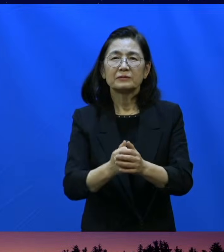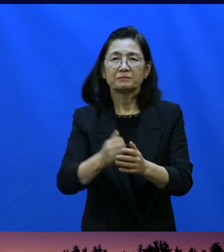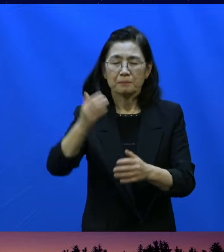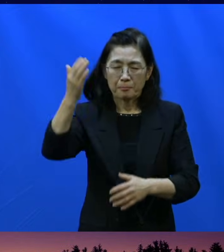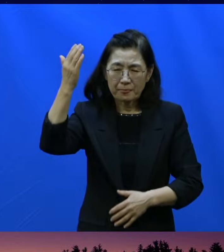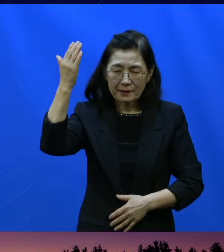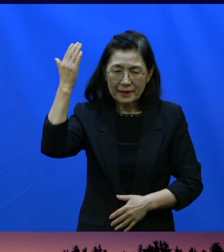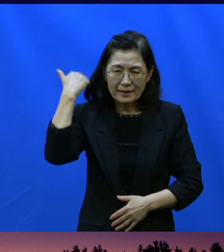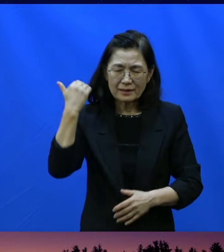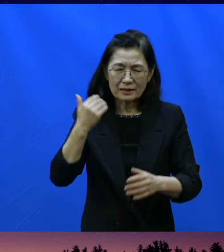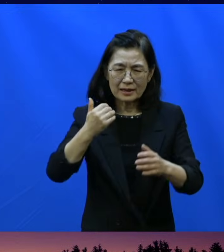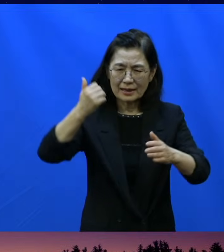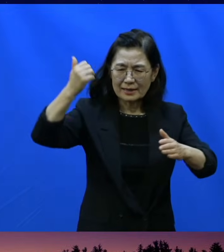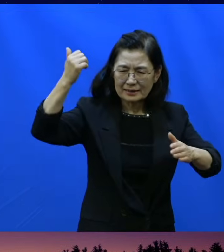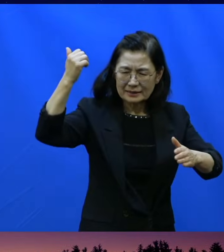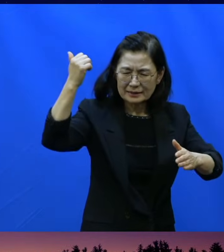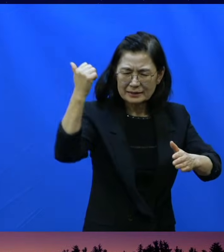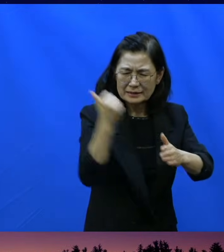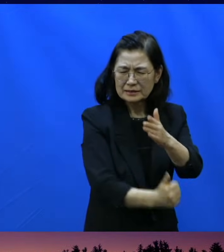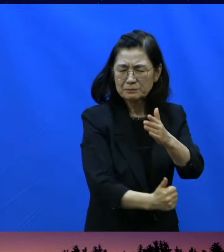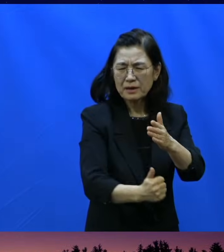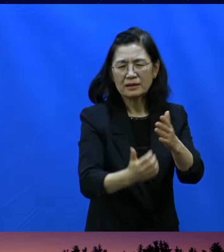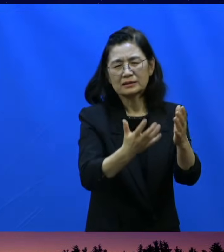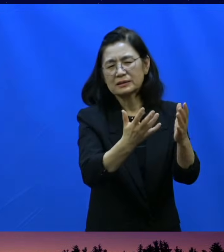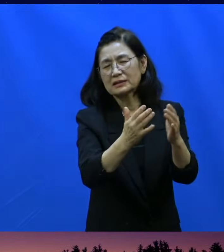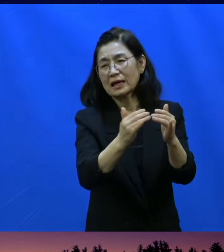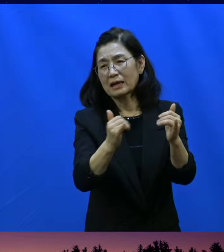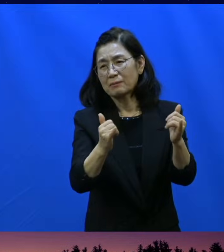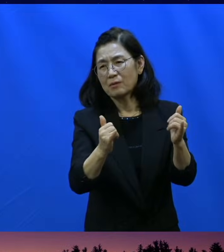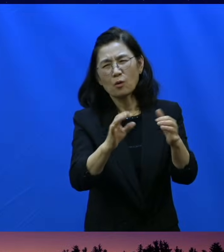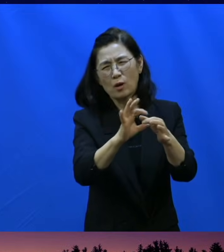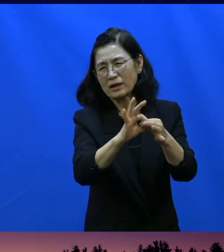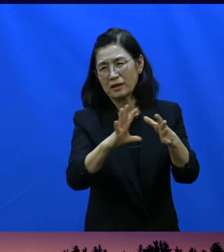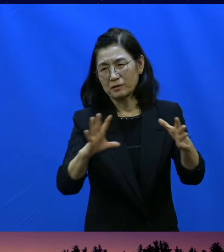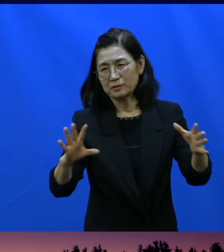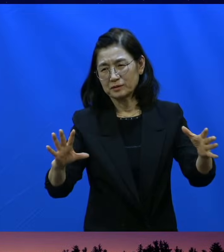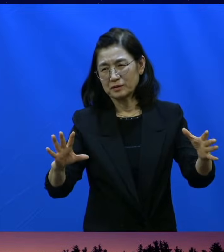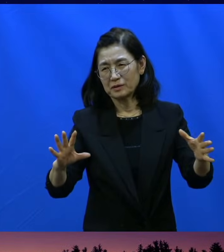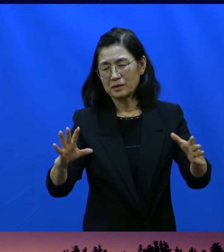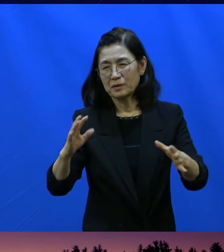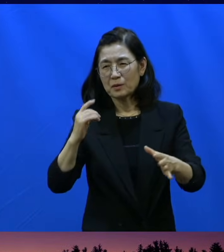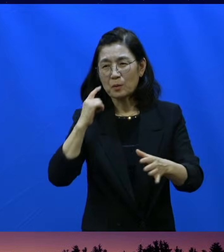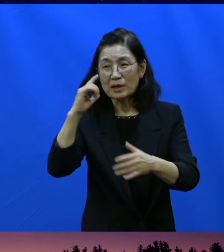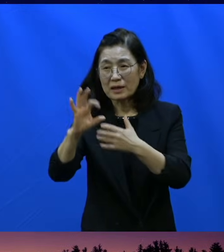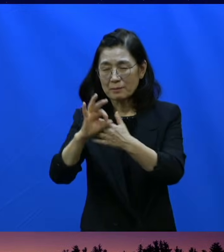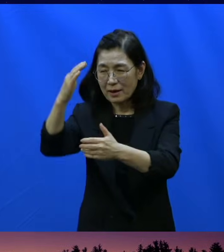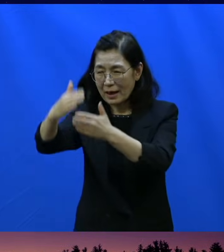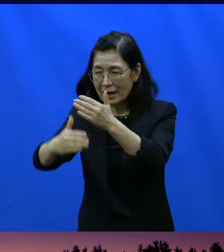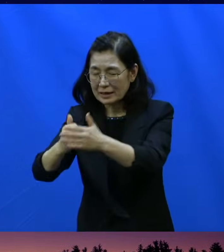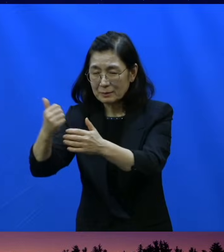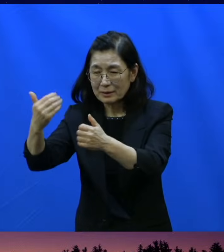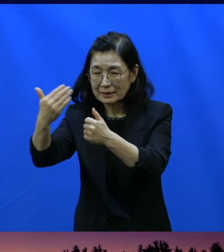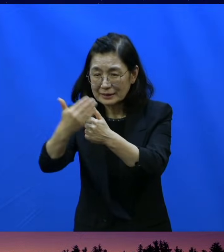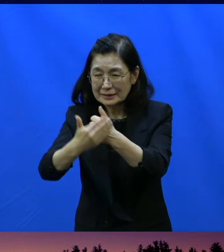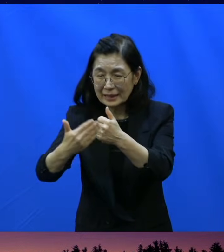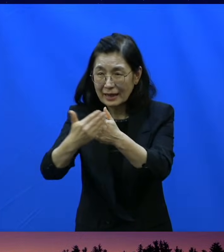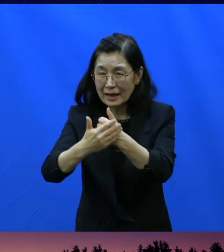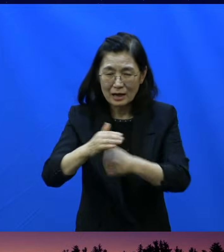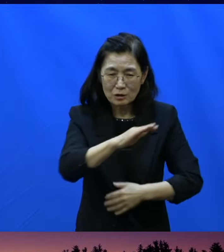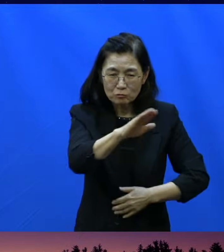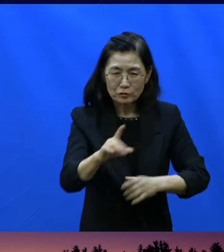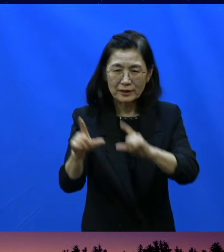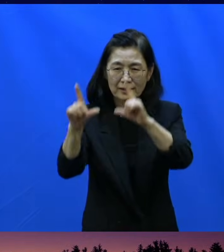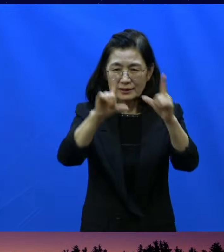과거에 아무리 실패했다 할지라도 상관없어요. 하나님의 은혜가 우리의 삶을 리셋한다는 거예요.